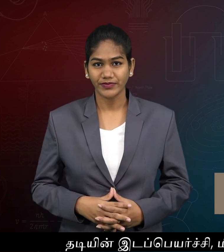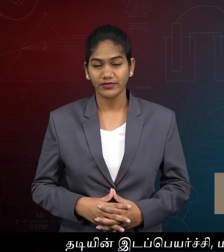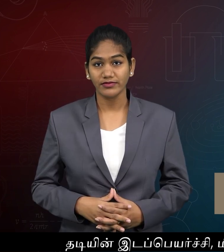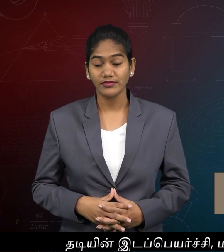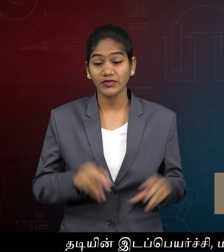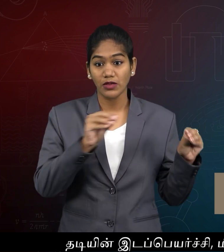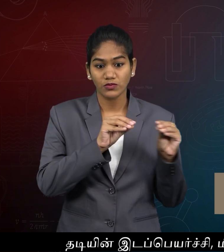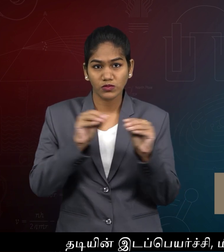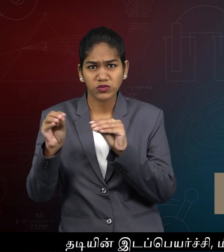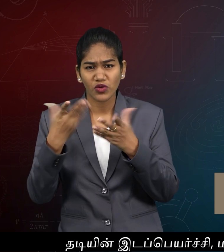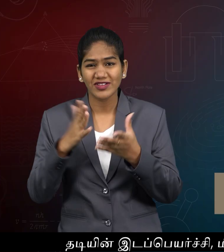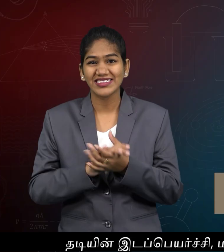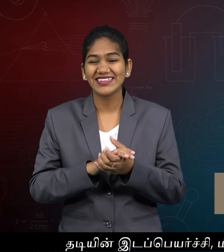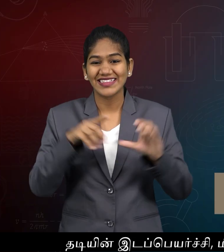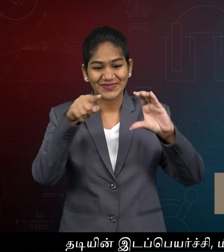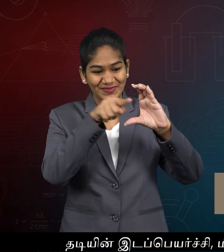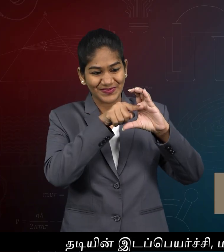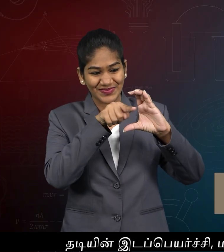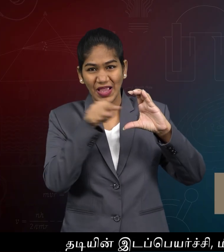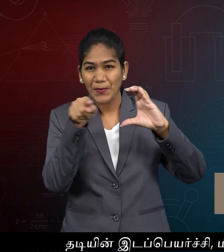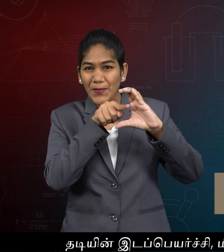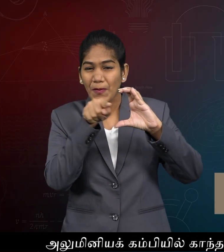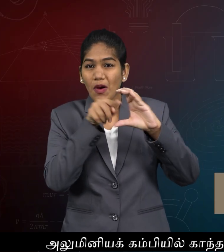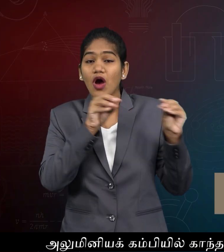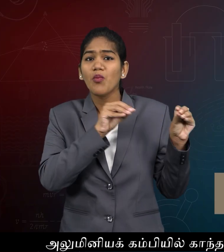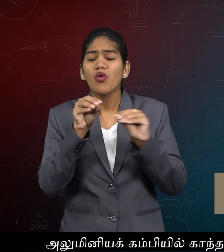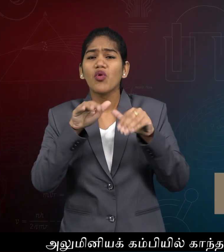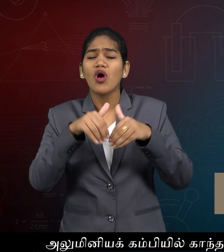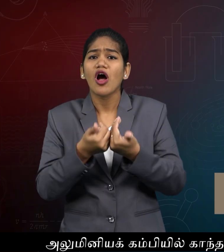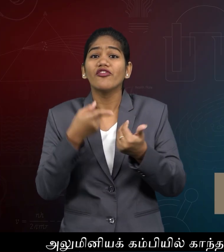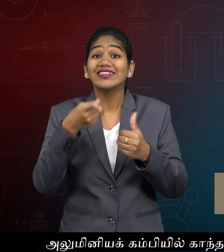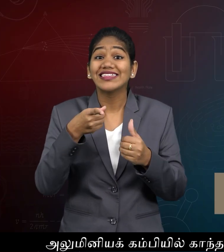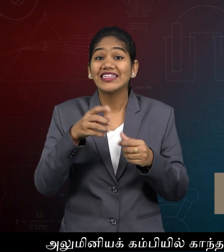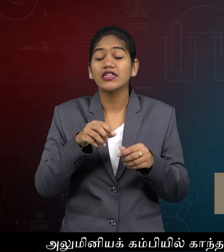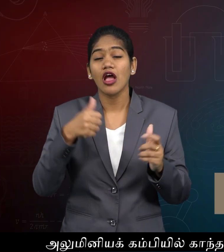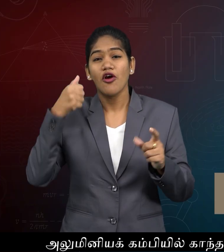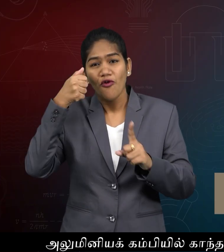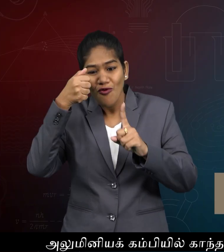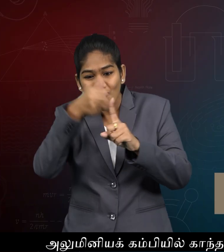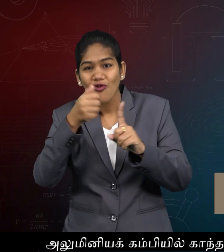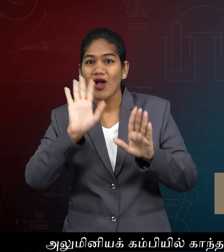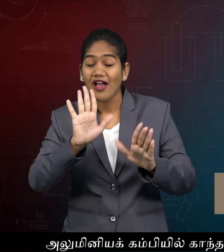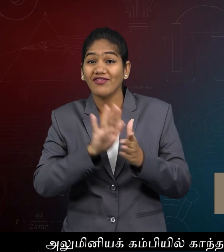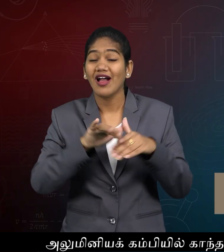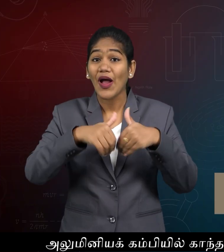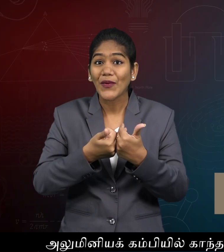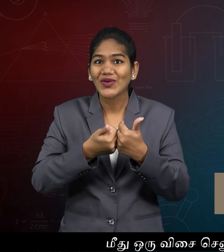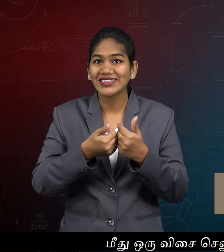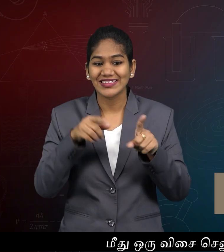தடியின் இடப்பெயர்ச்சி மின்னோட்டத்தை சுமந்து செல்லும் அலுமினிய கம்பியில் காந்தப்புலத்தில் வைக்கப்படும் போது அதன் மீது ஒரு